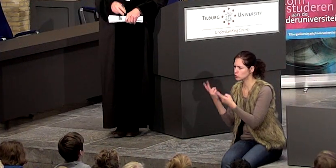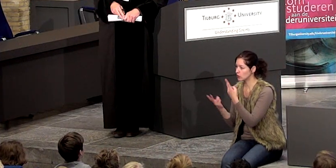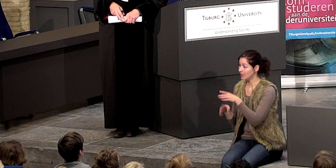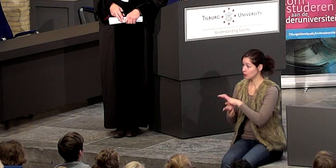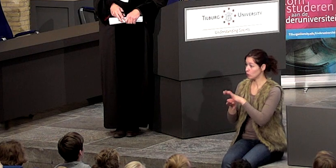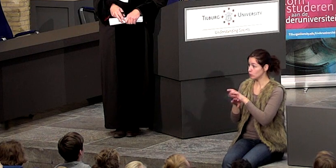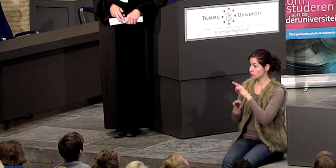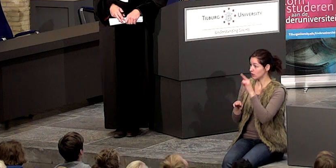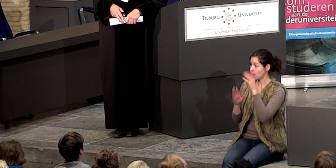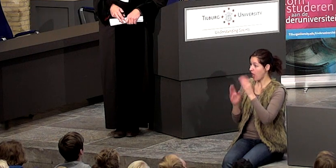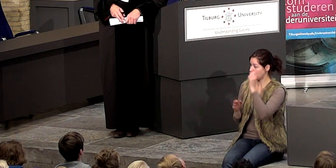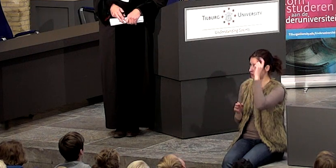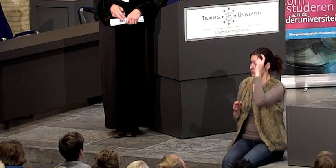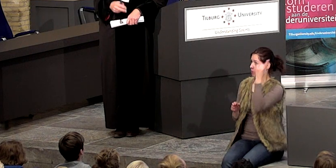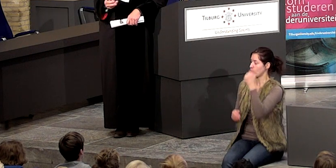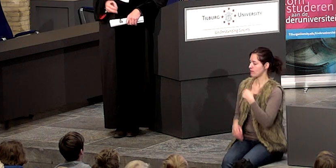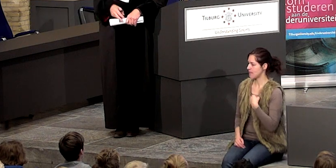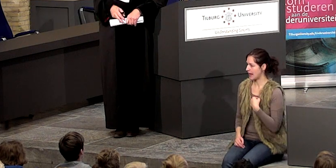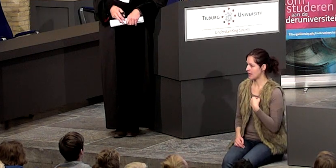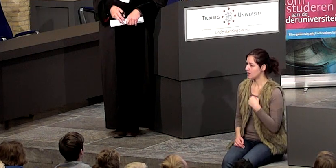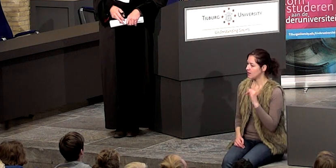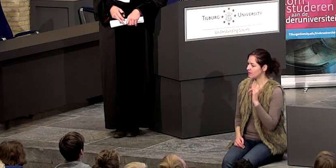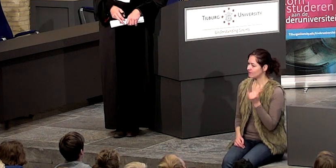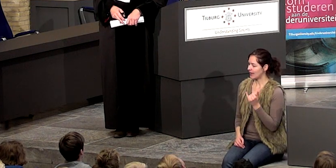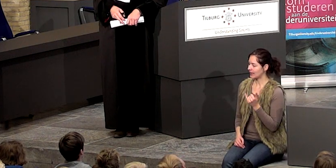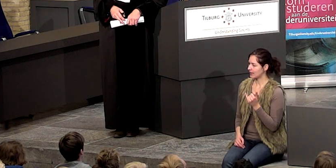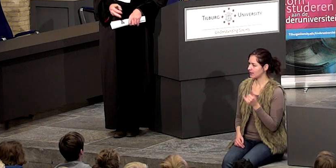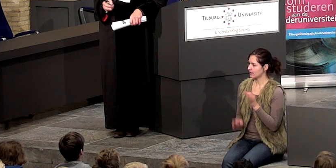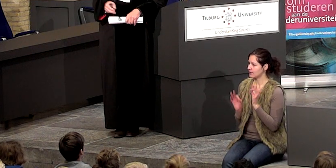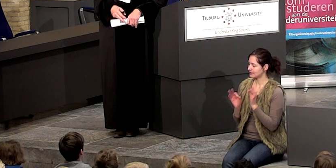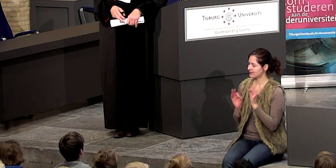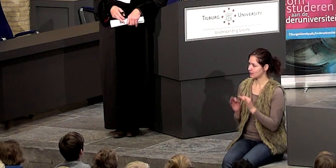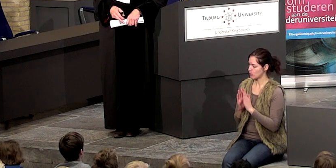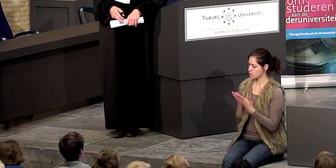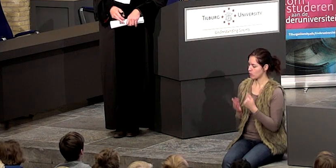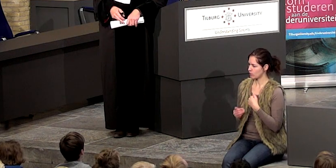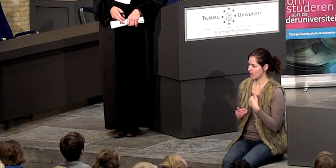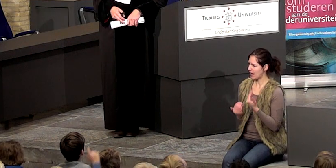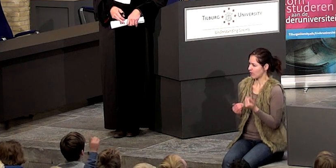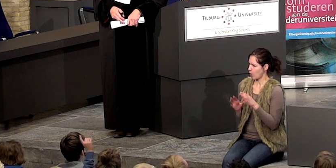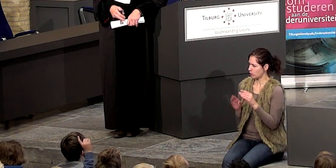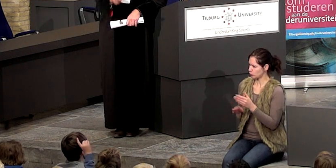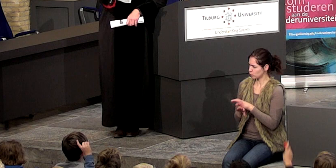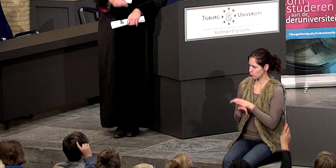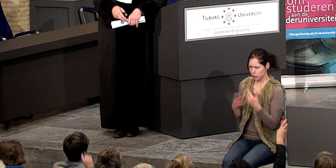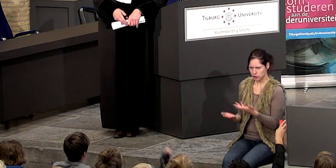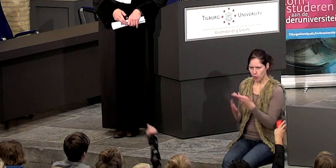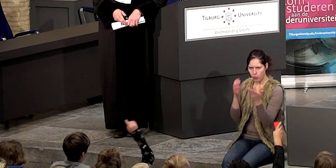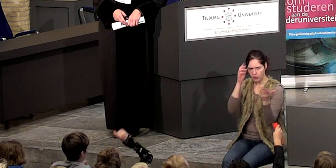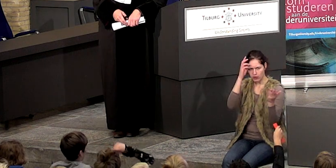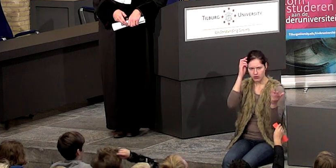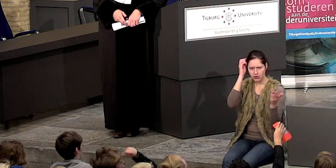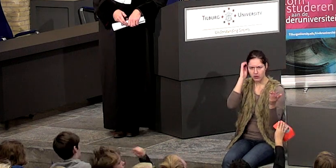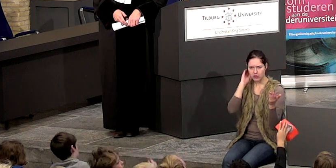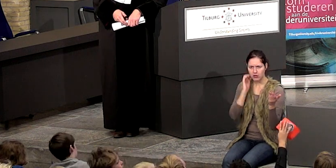computer die weet al iets van mij, namelijk welk type boeken misschien voor mij wel interessant is. Waarom zou die computer dat doen?